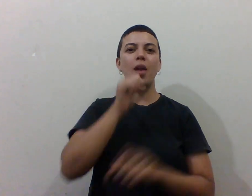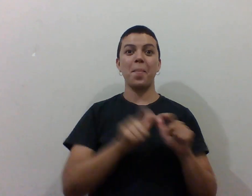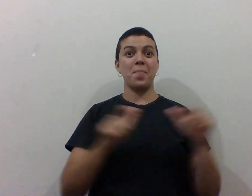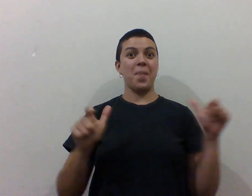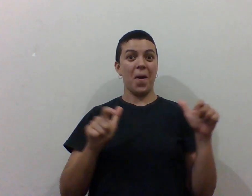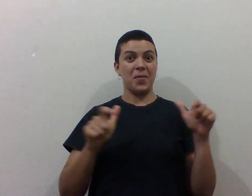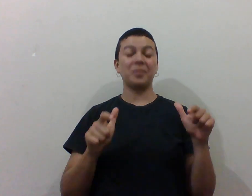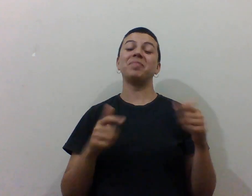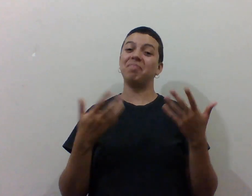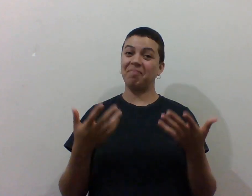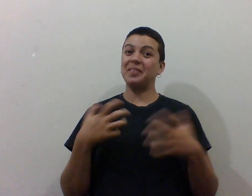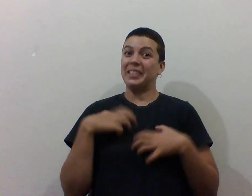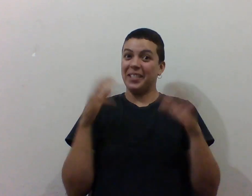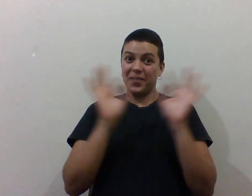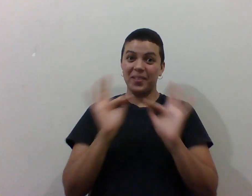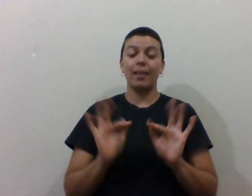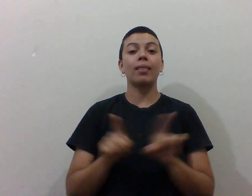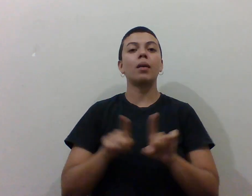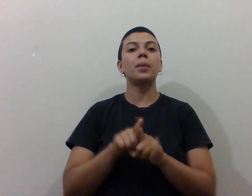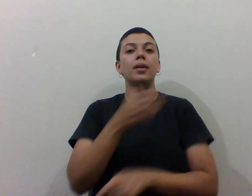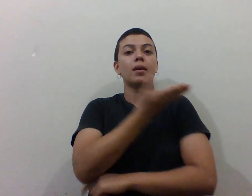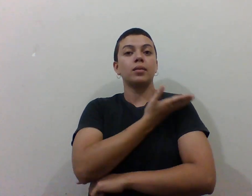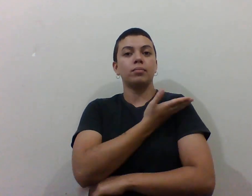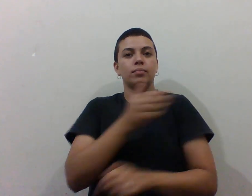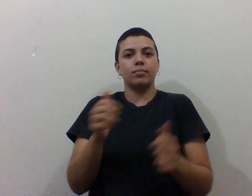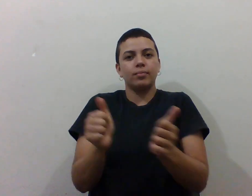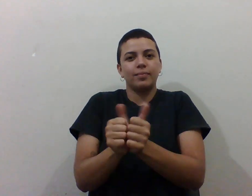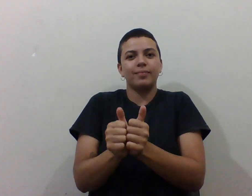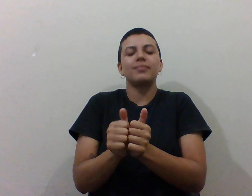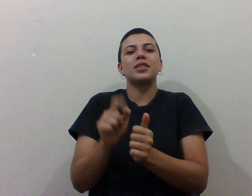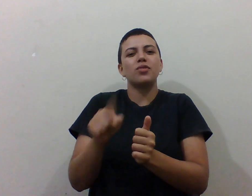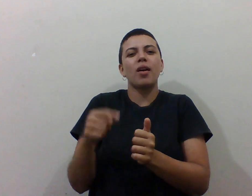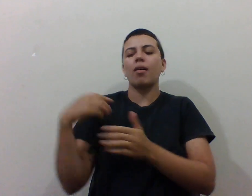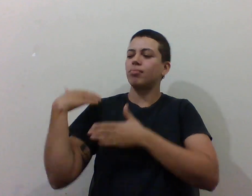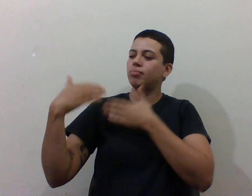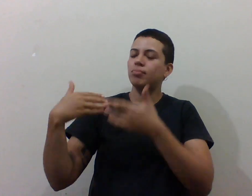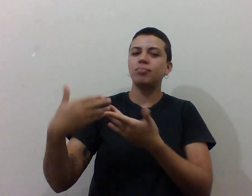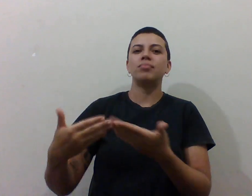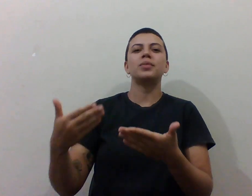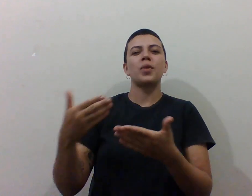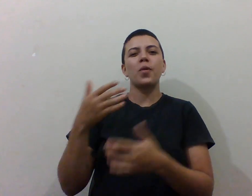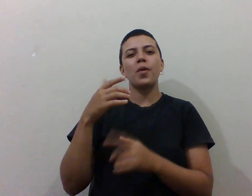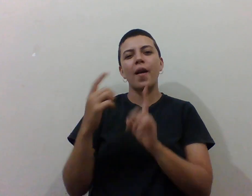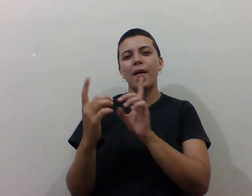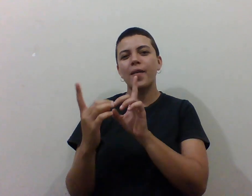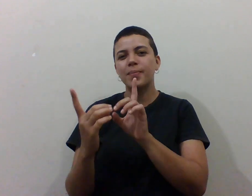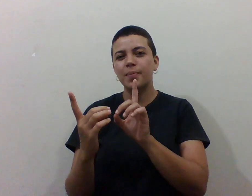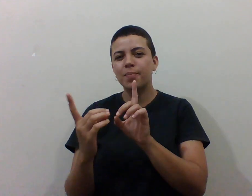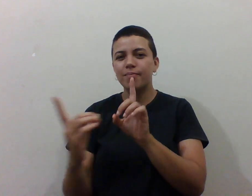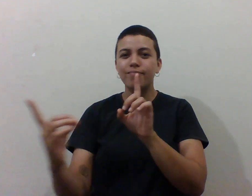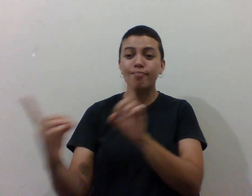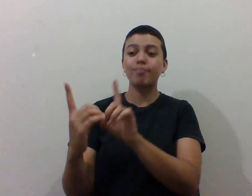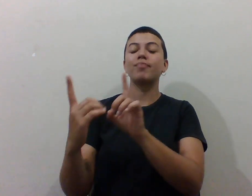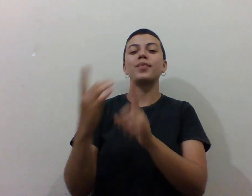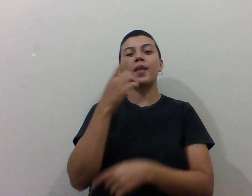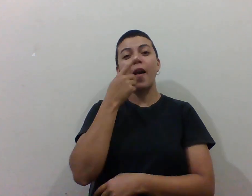especificamente com duas colegas, que eu já venho dialogando há um tempo, por termos afinidade em assuntos de pesquisa, e por ser